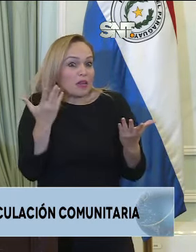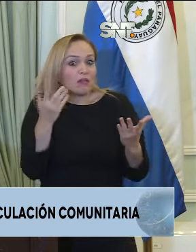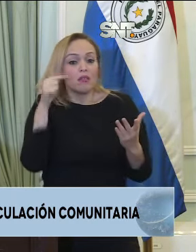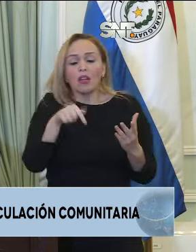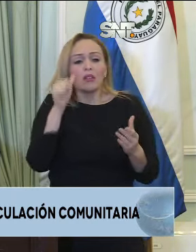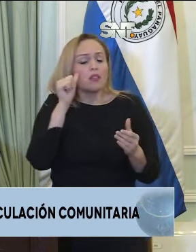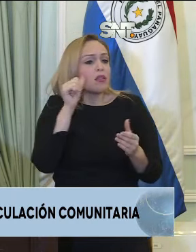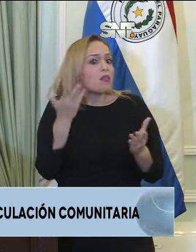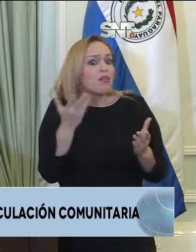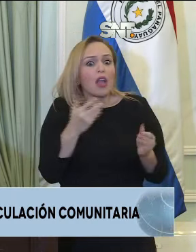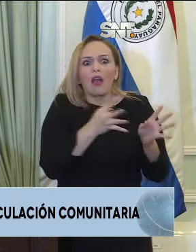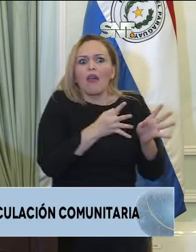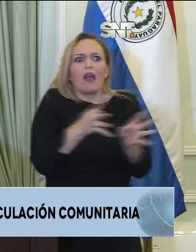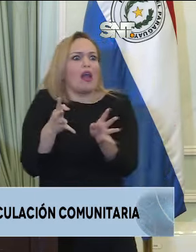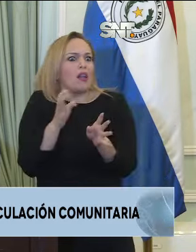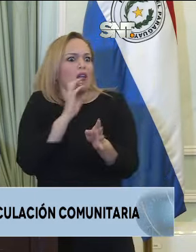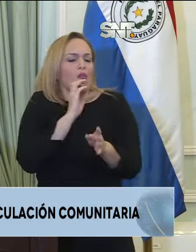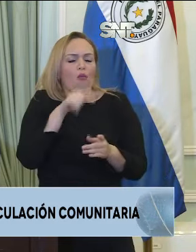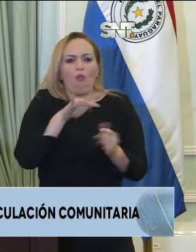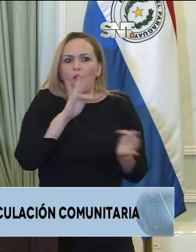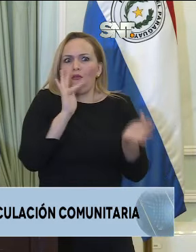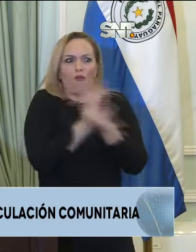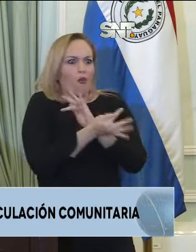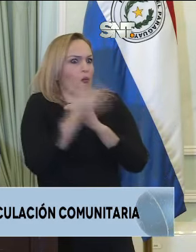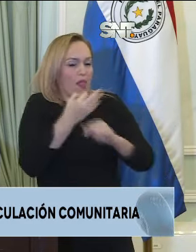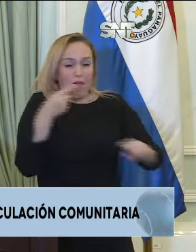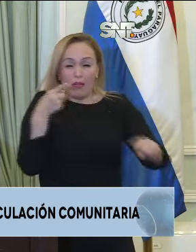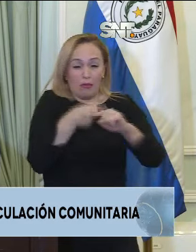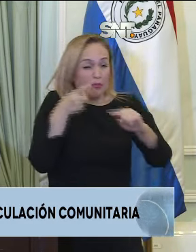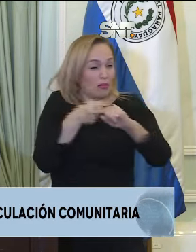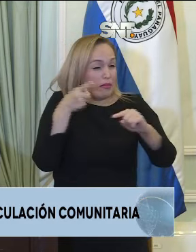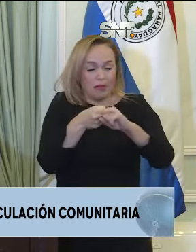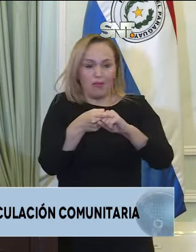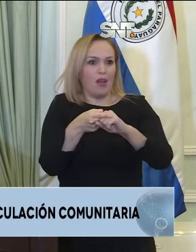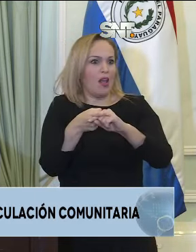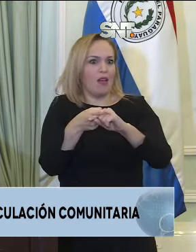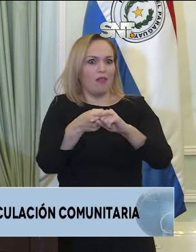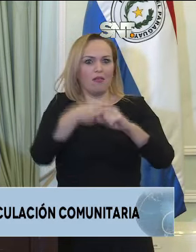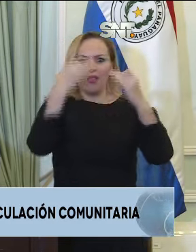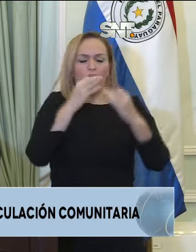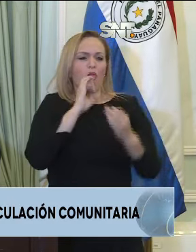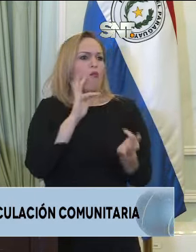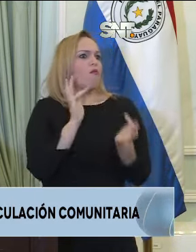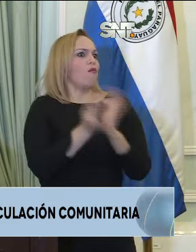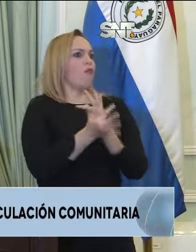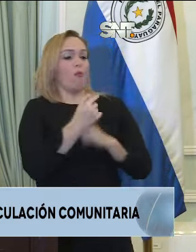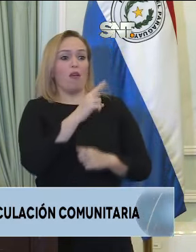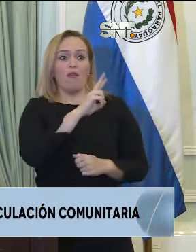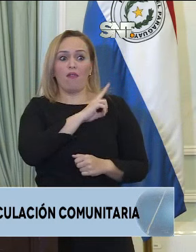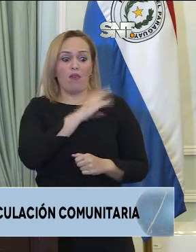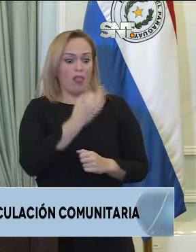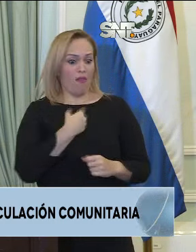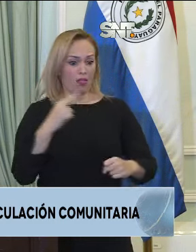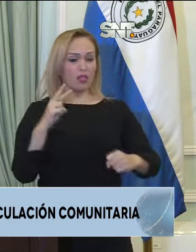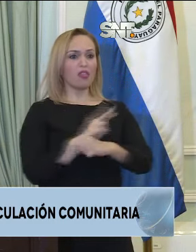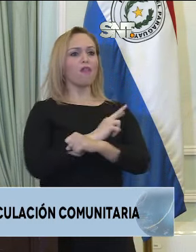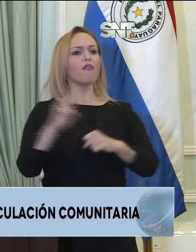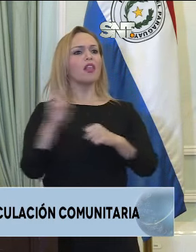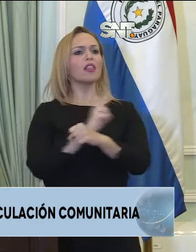es la batalla de Nanagua, tomo dos. La muralla viva para defender